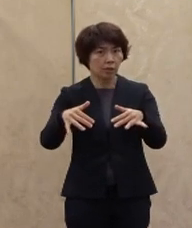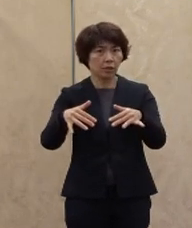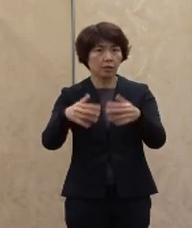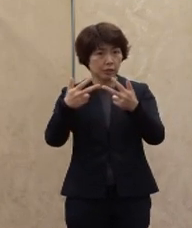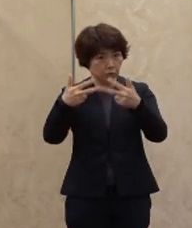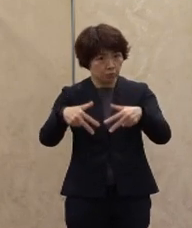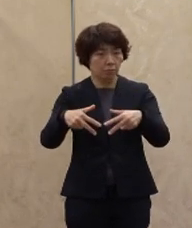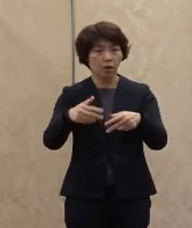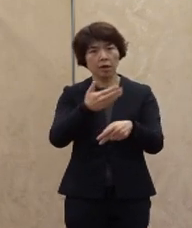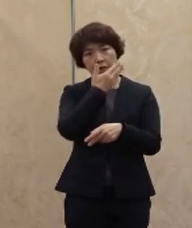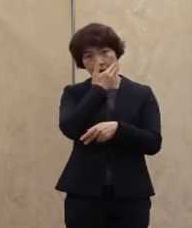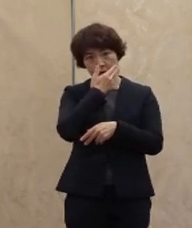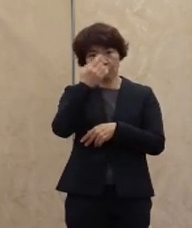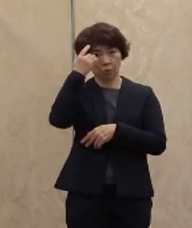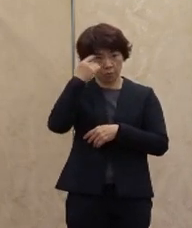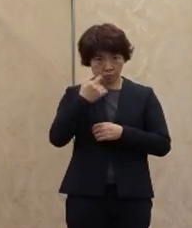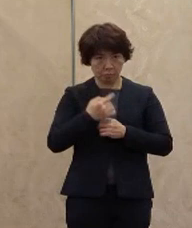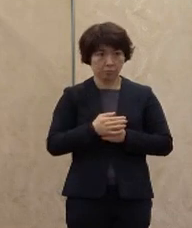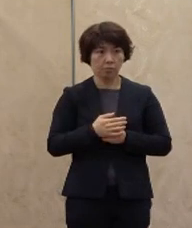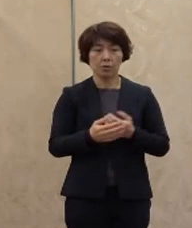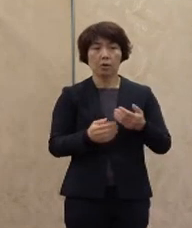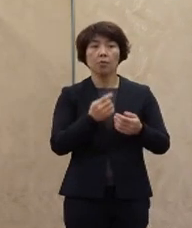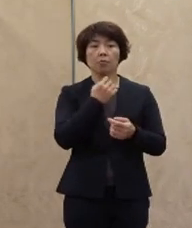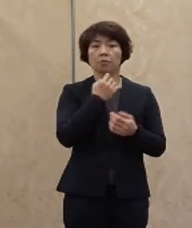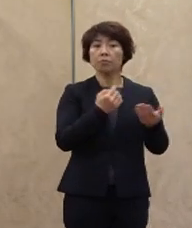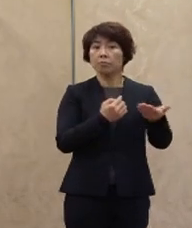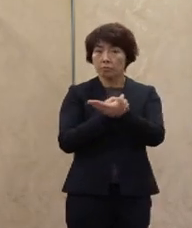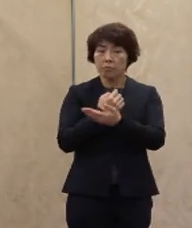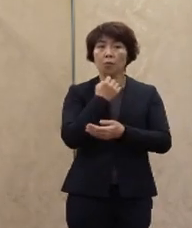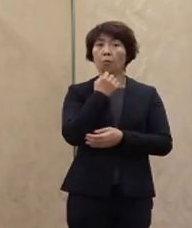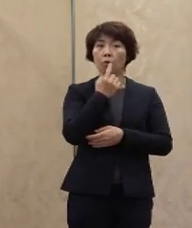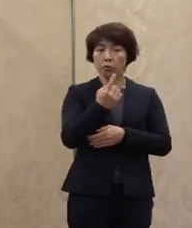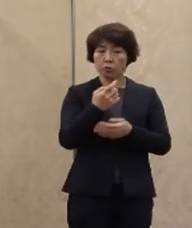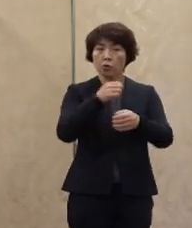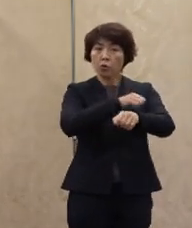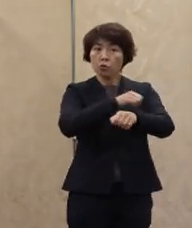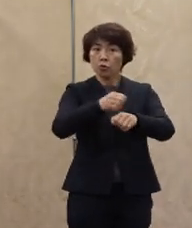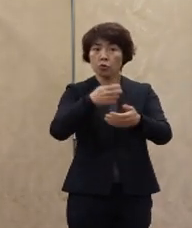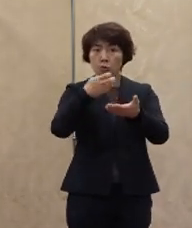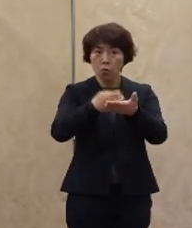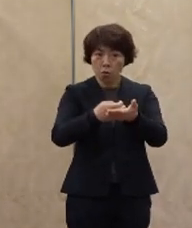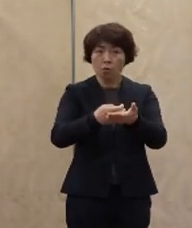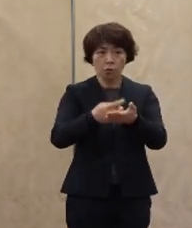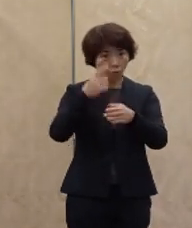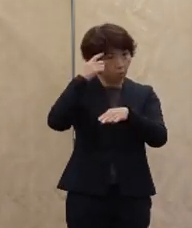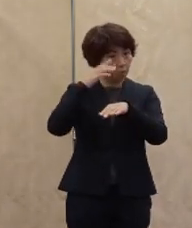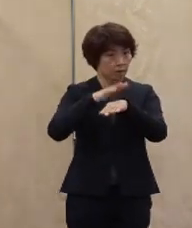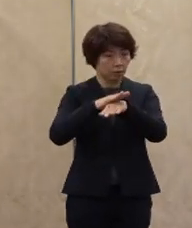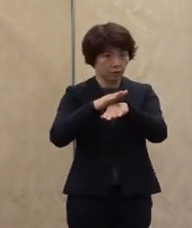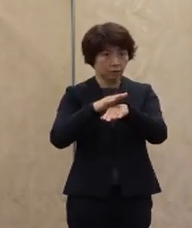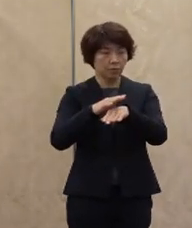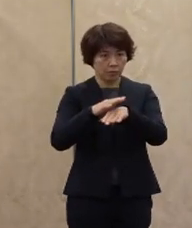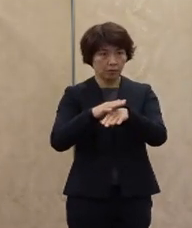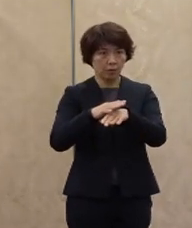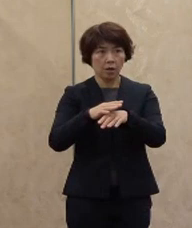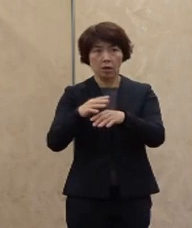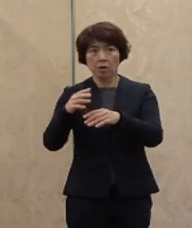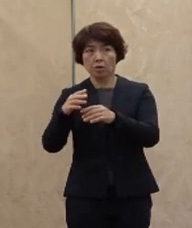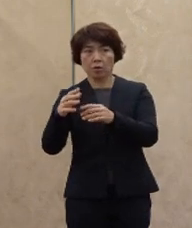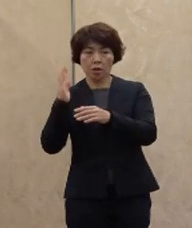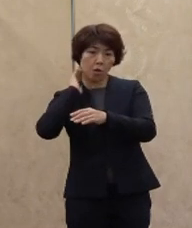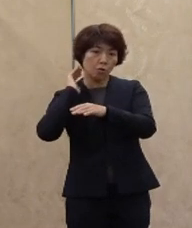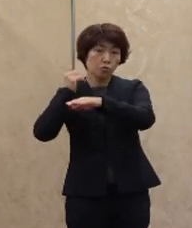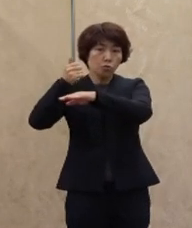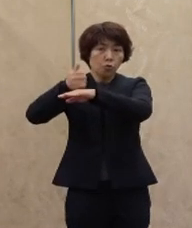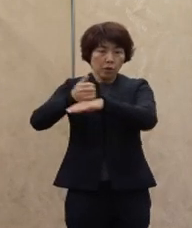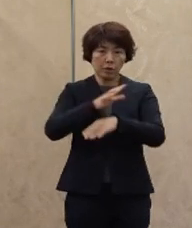。 もう一点だけ特措法の改正関連で政府と自治体総理と知事の権限